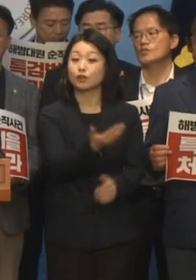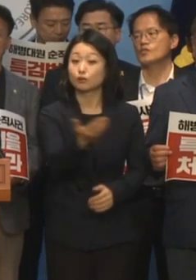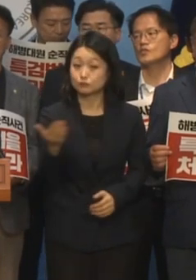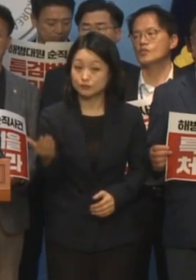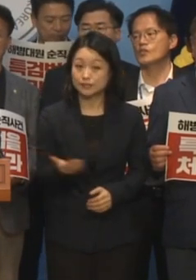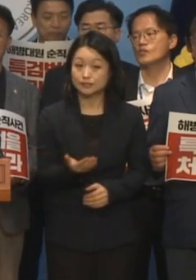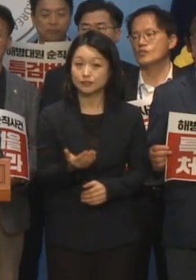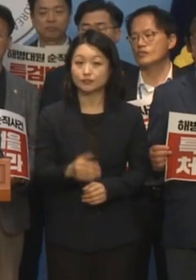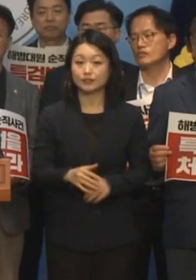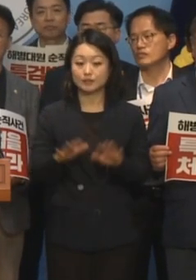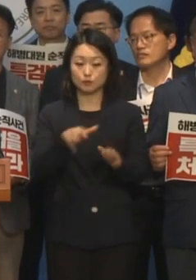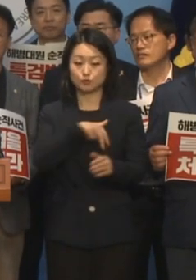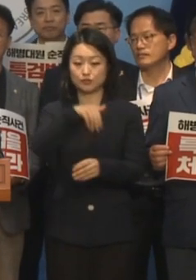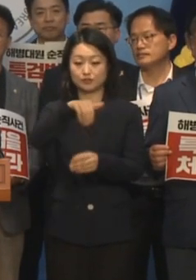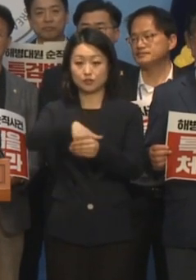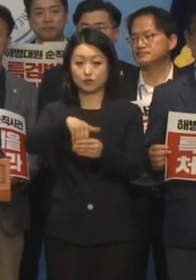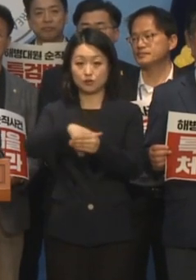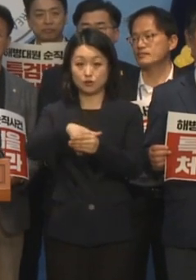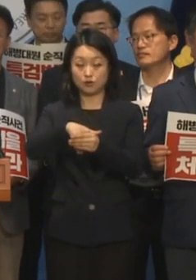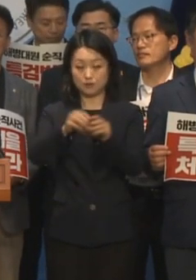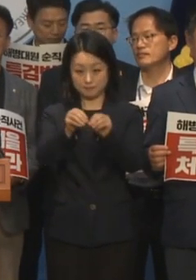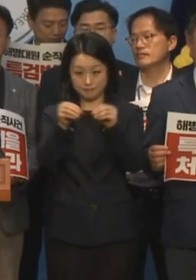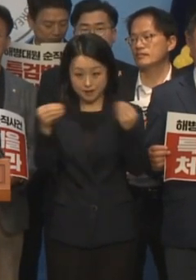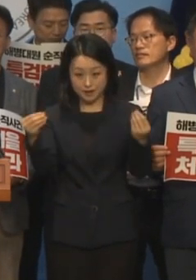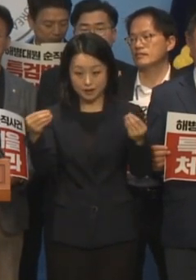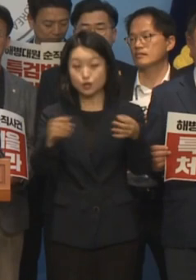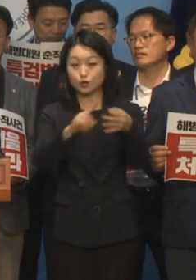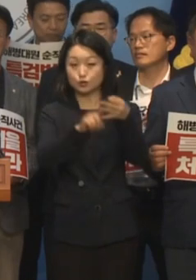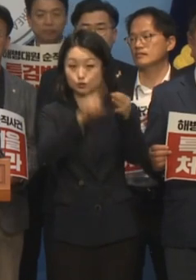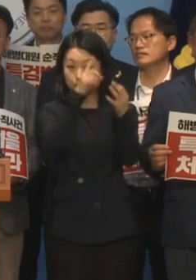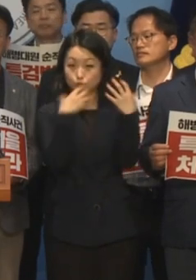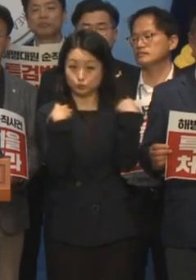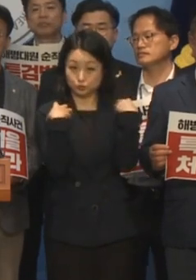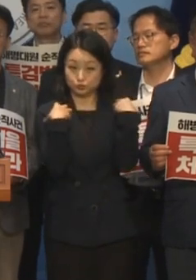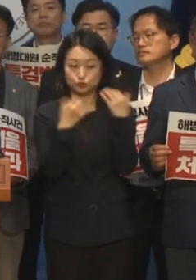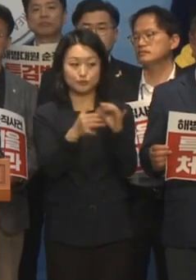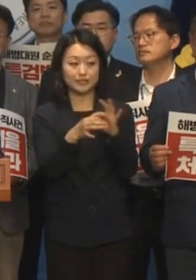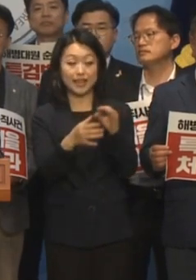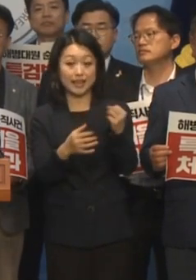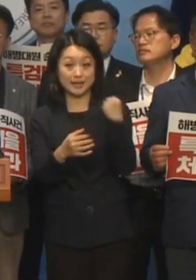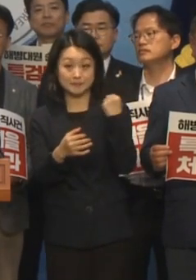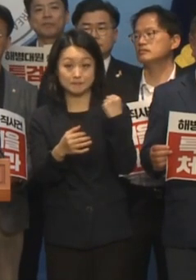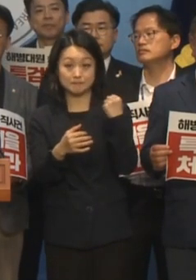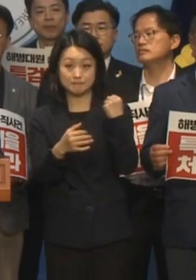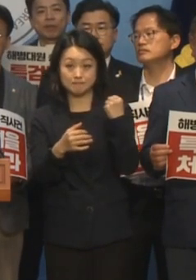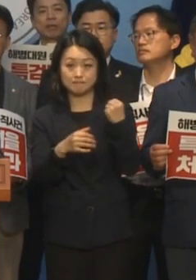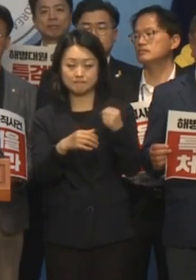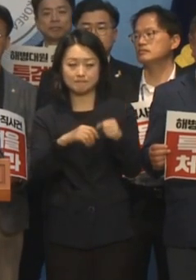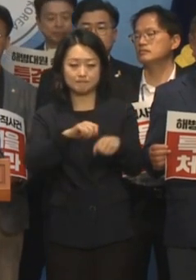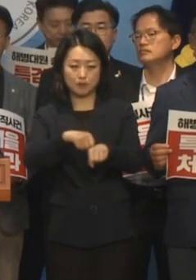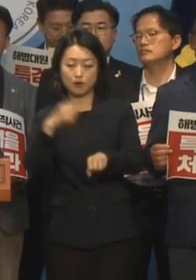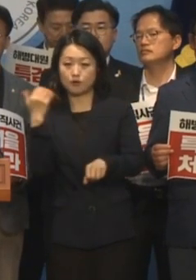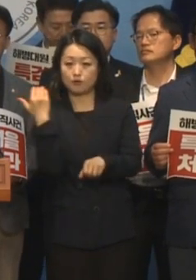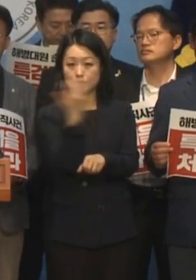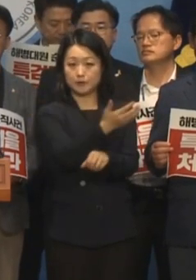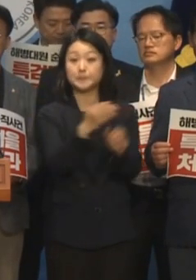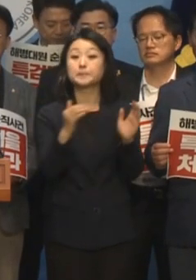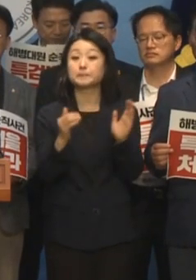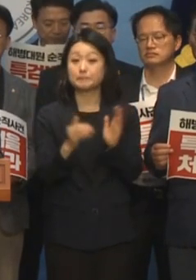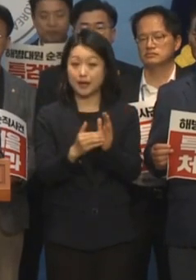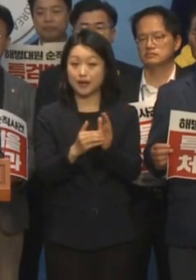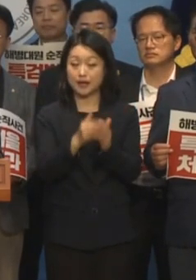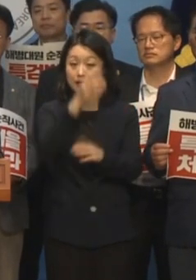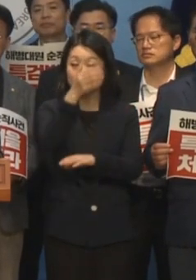국민들께서는 이번 총선으로 윤석열 정권과 국민의힘을 매섭게 심판하셨습니다.